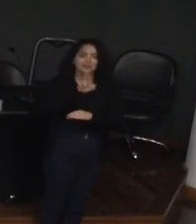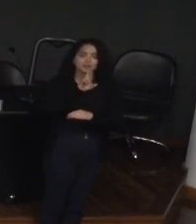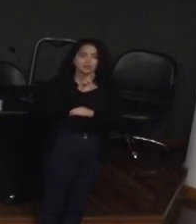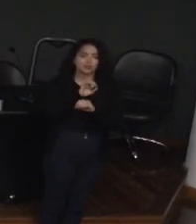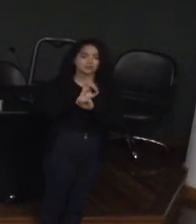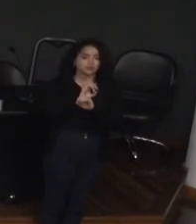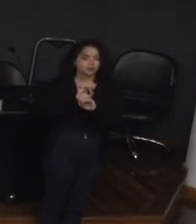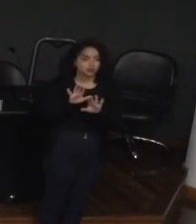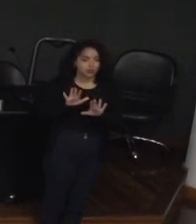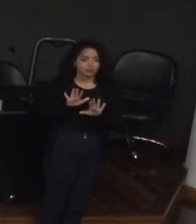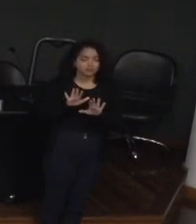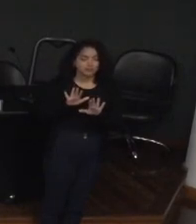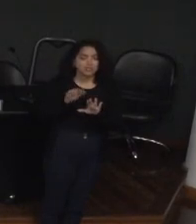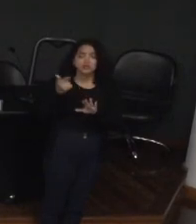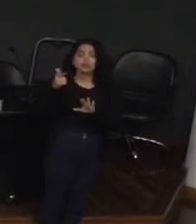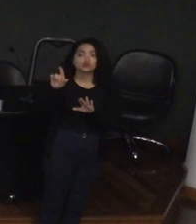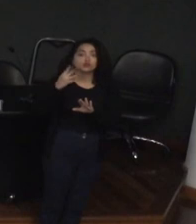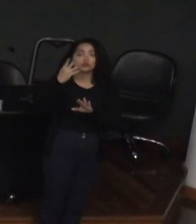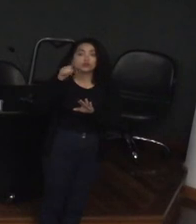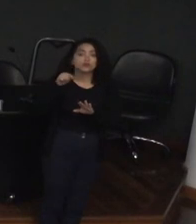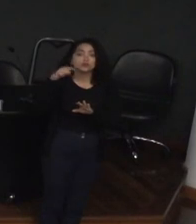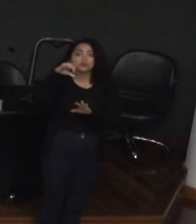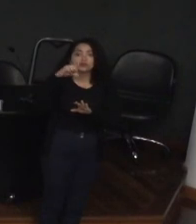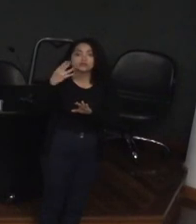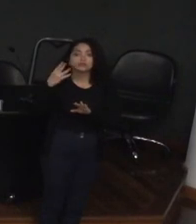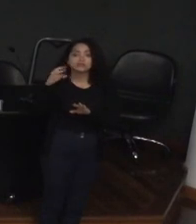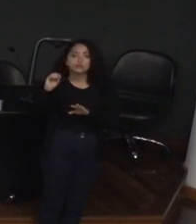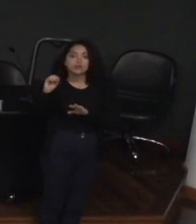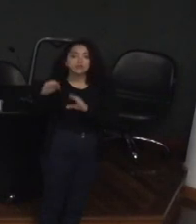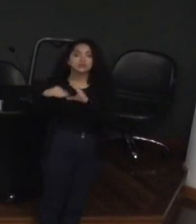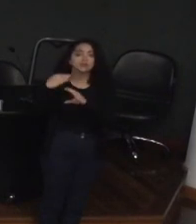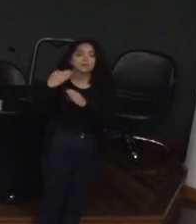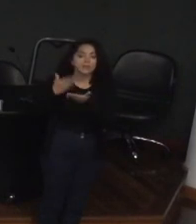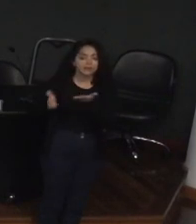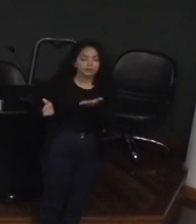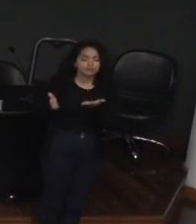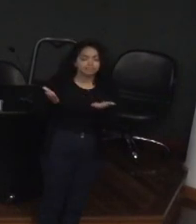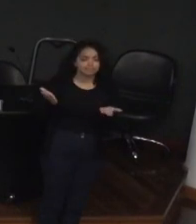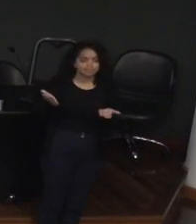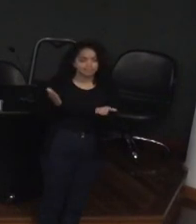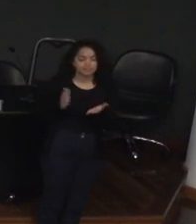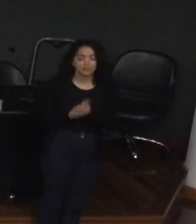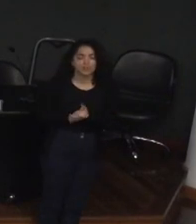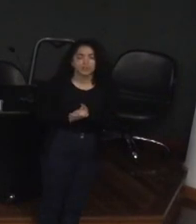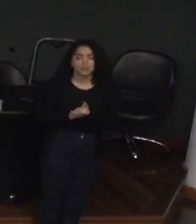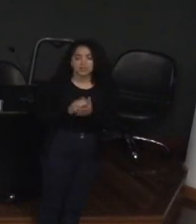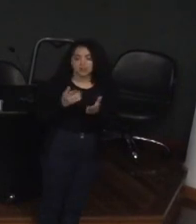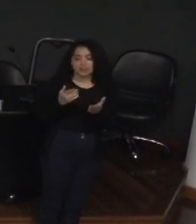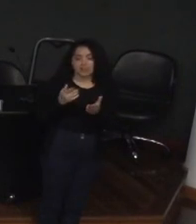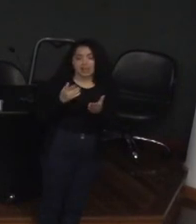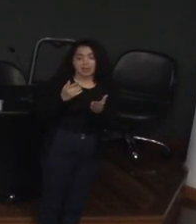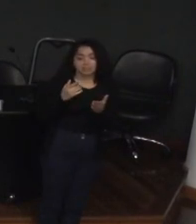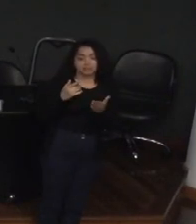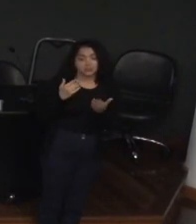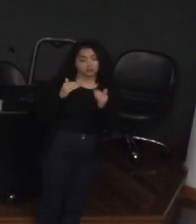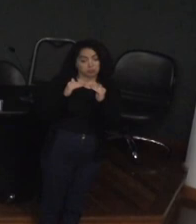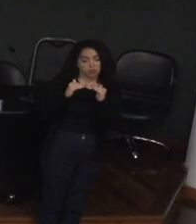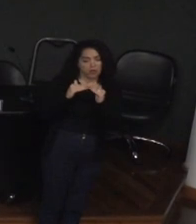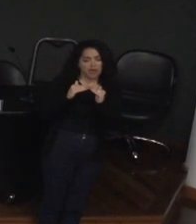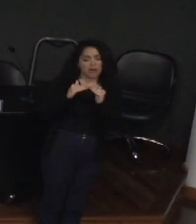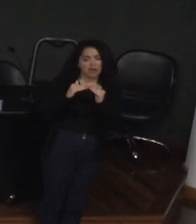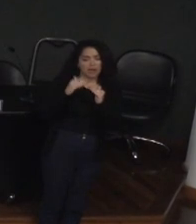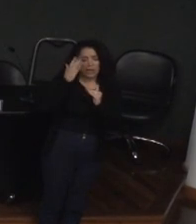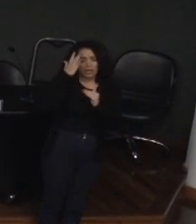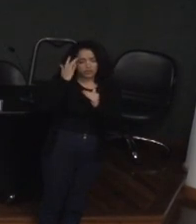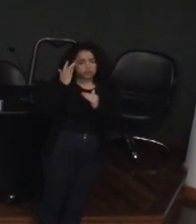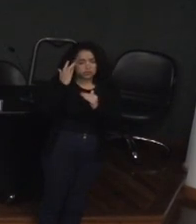E os outros 4.940 e-mails, perdeu? Porque você não pode pressupor o consentimento. Você diz